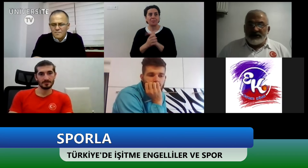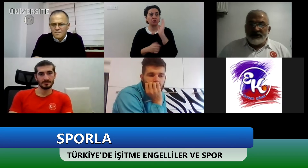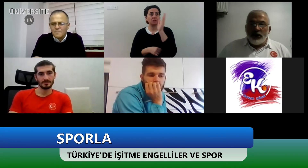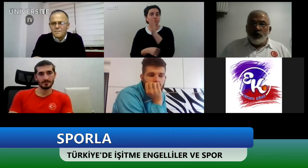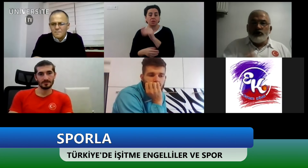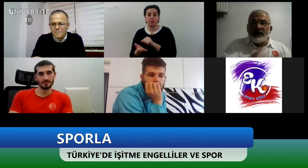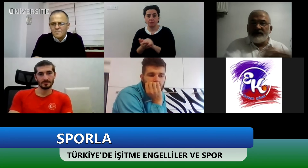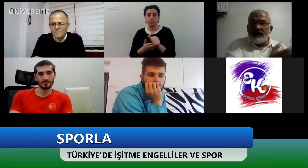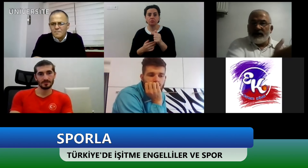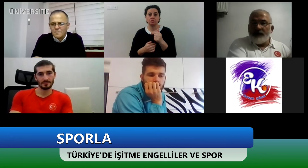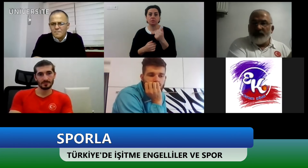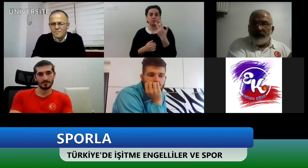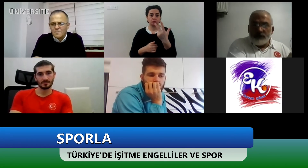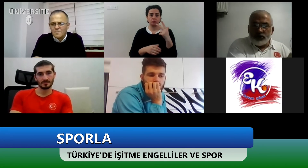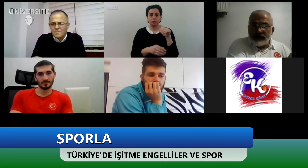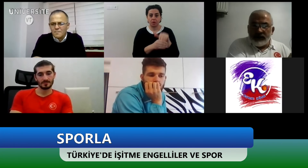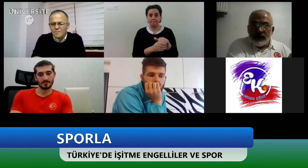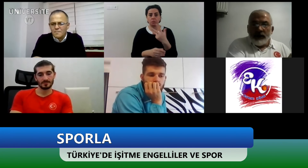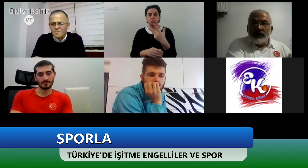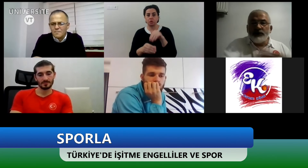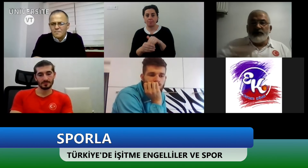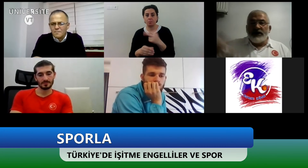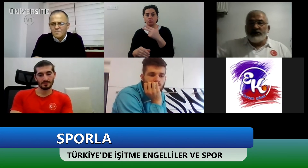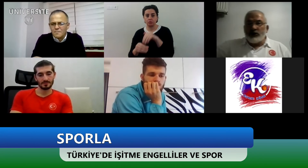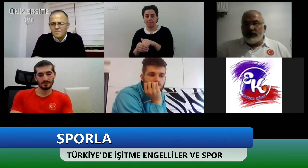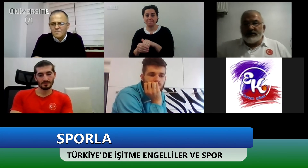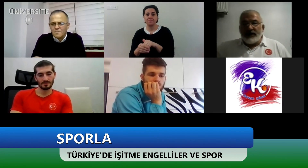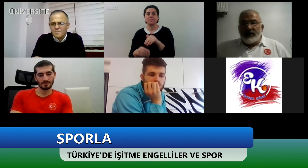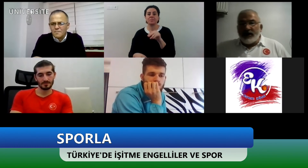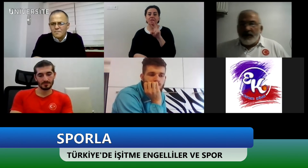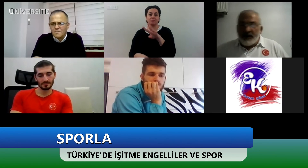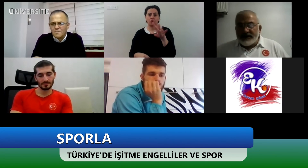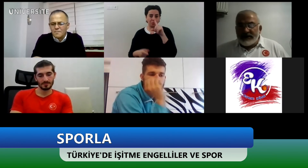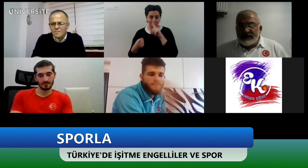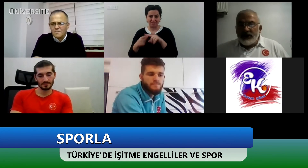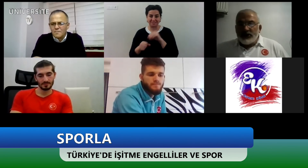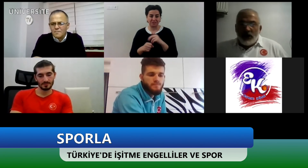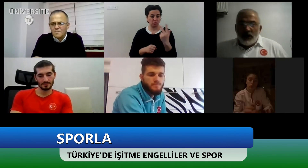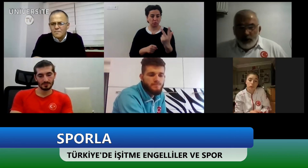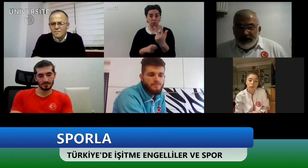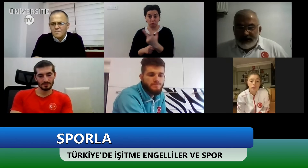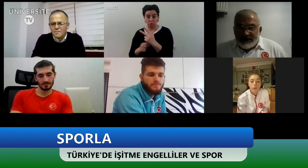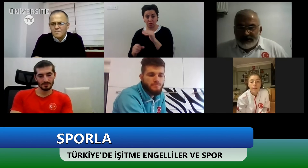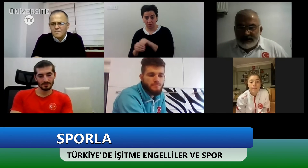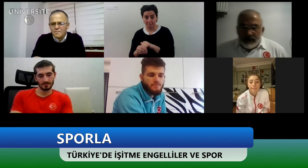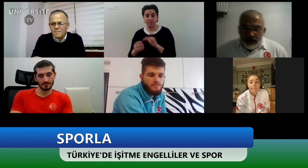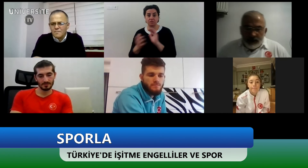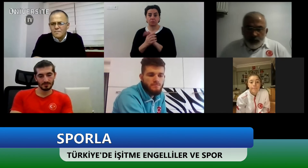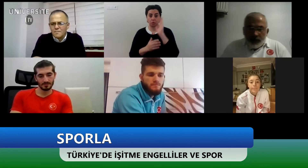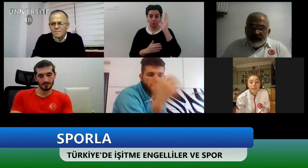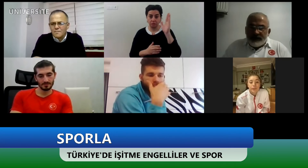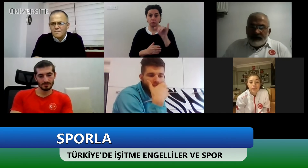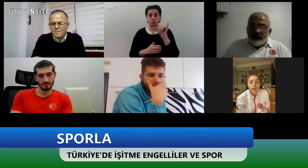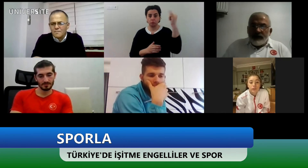gidebilmek için 3'er tane kamp yapmış olsak 40 branşta 3'er tane kamp yapacağız. Şampiyonaya gideceğiz. Yani